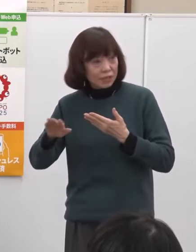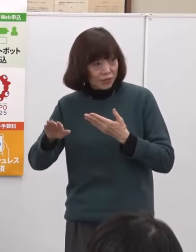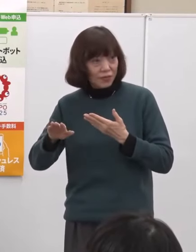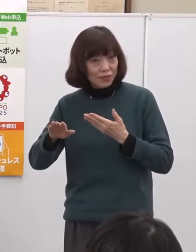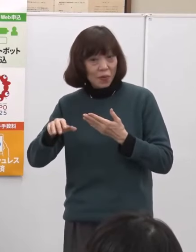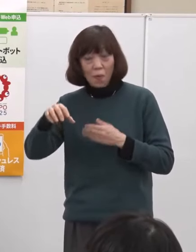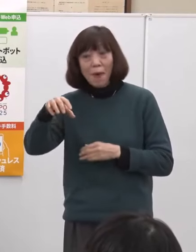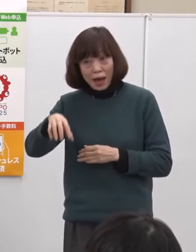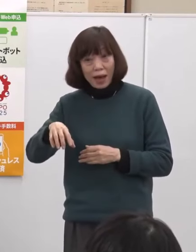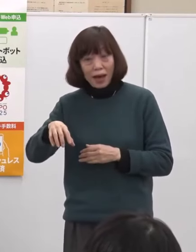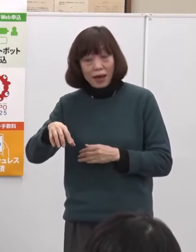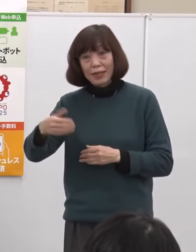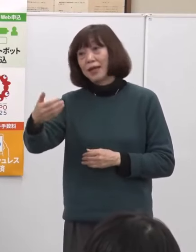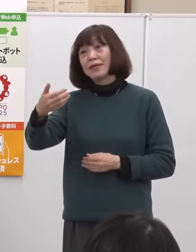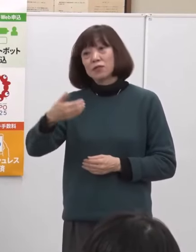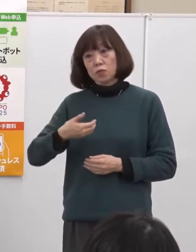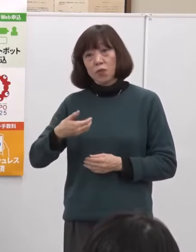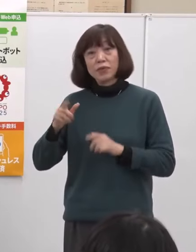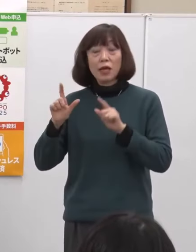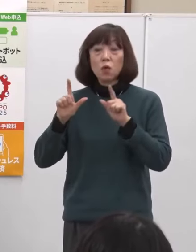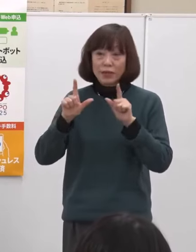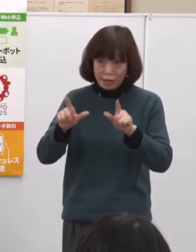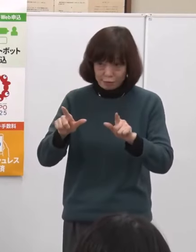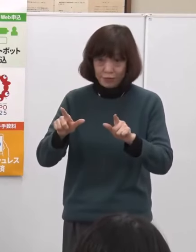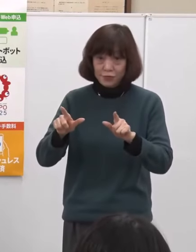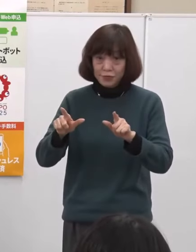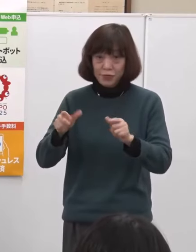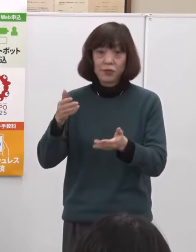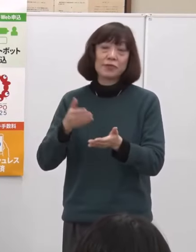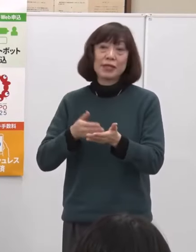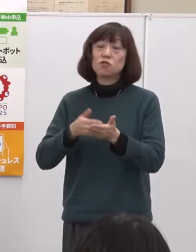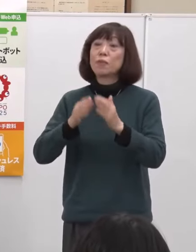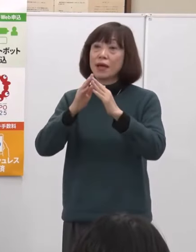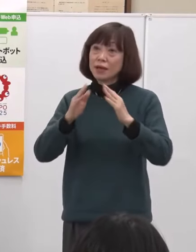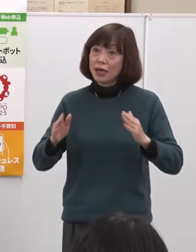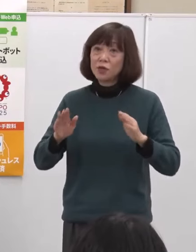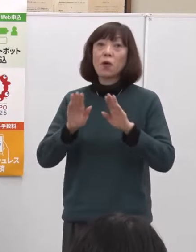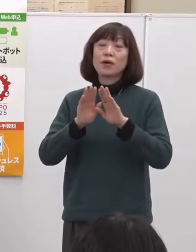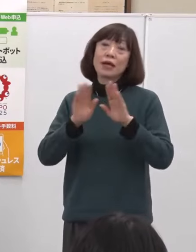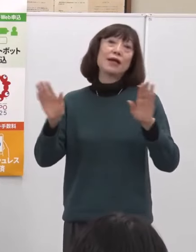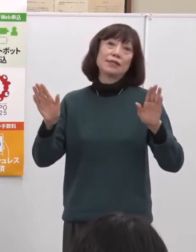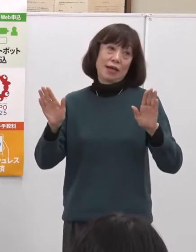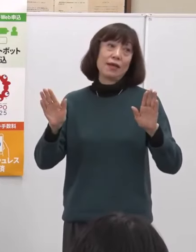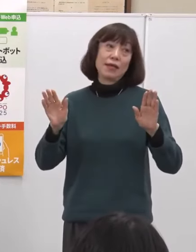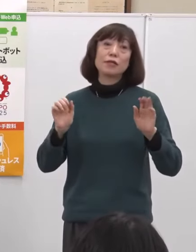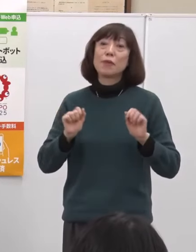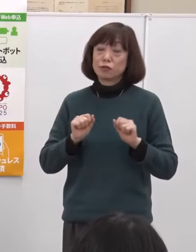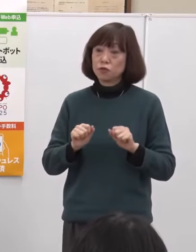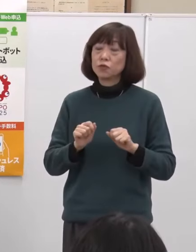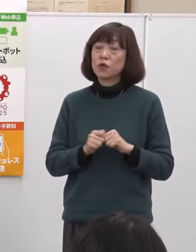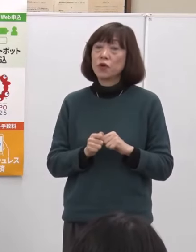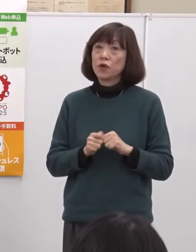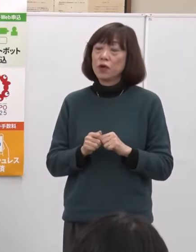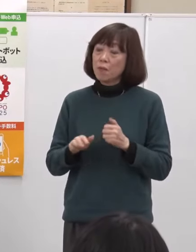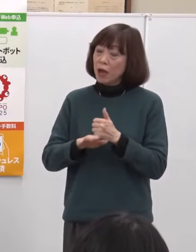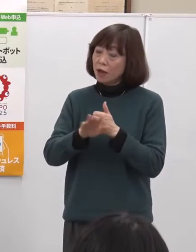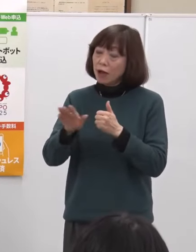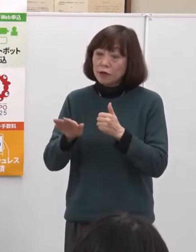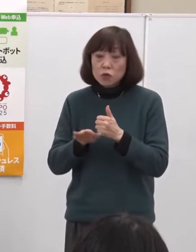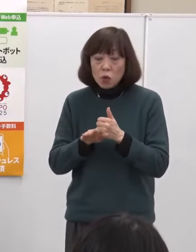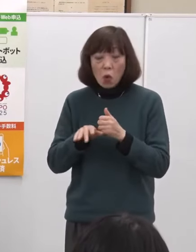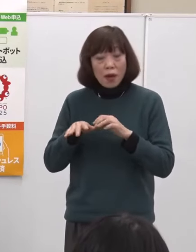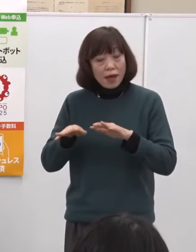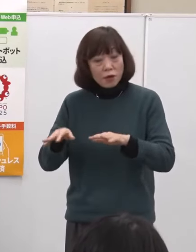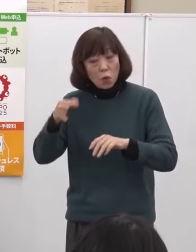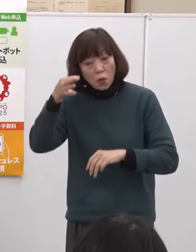会を設けてご質問があればお答えできるような説明会というのは開催しています。で環境影響評